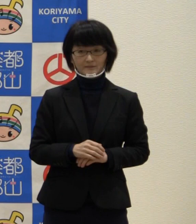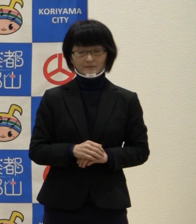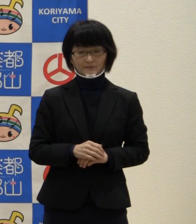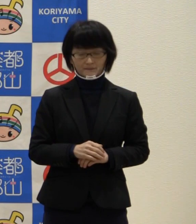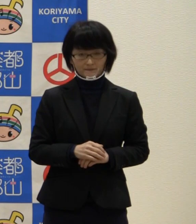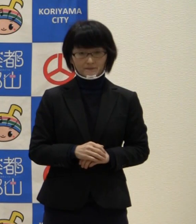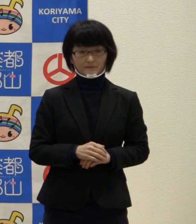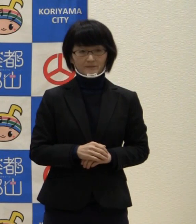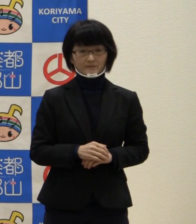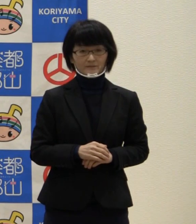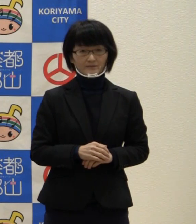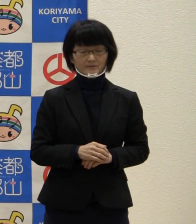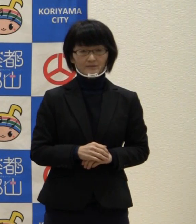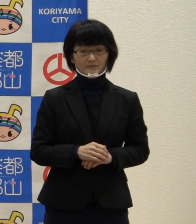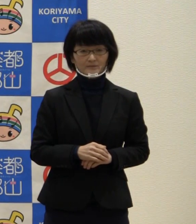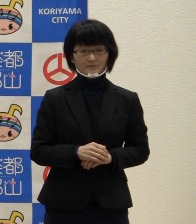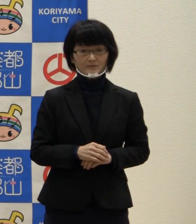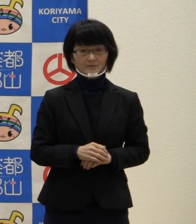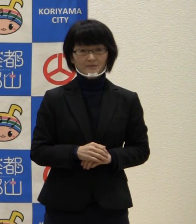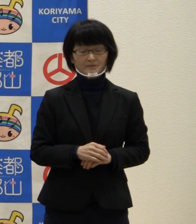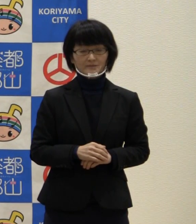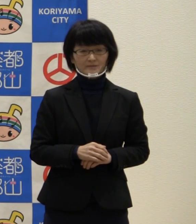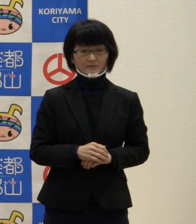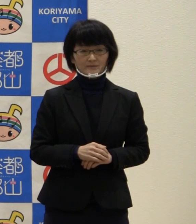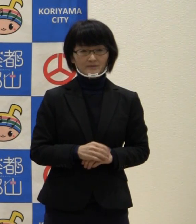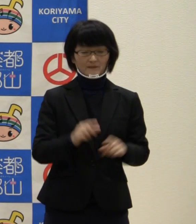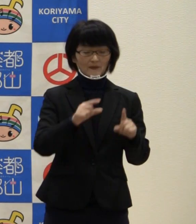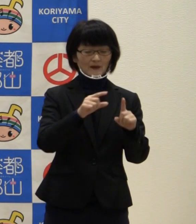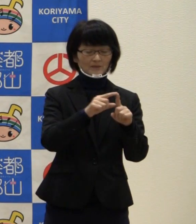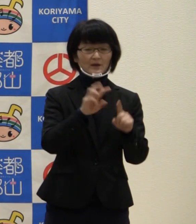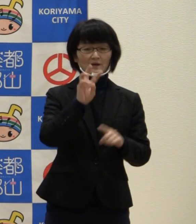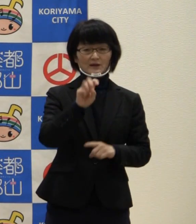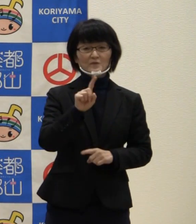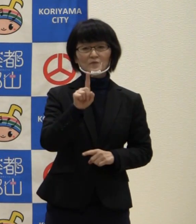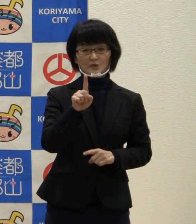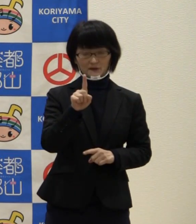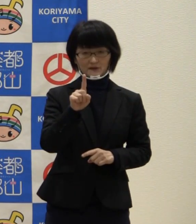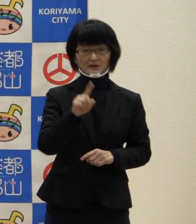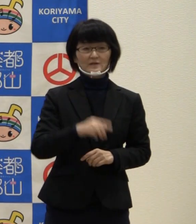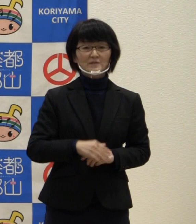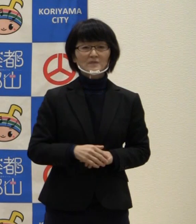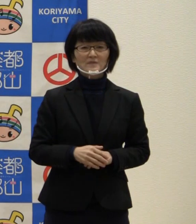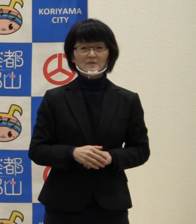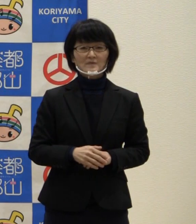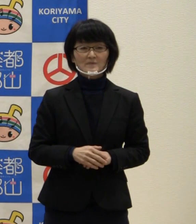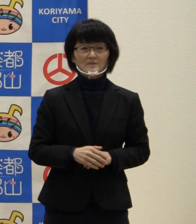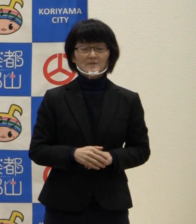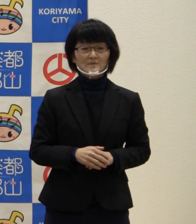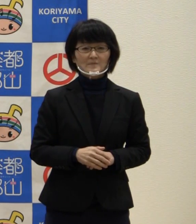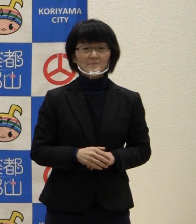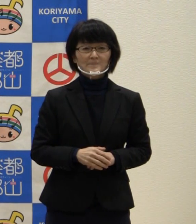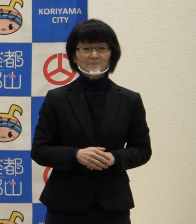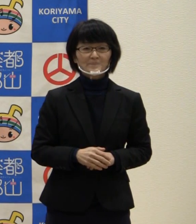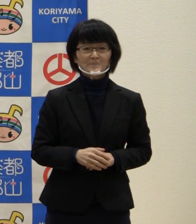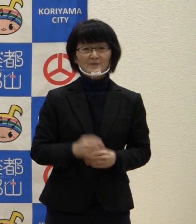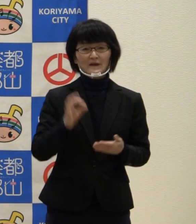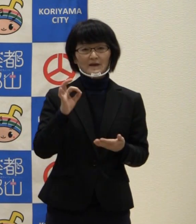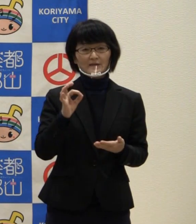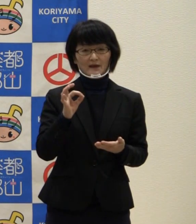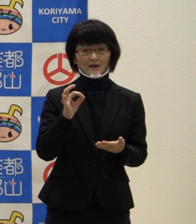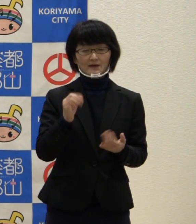い。次には31ページをご覧ください。これはもうあの恒例の奈良姉妹都市締